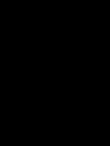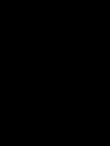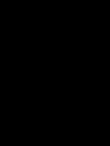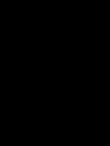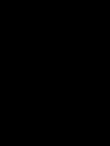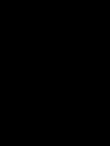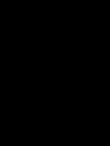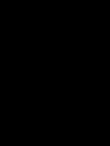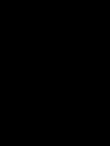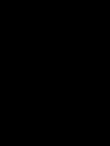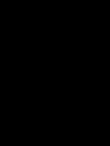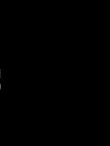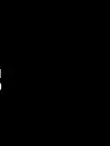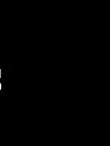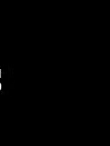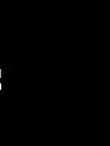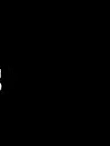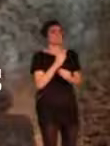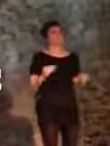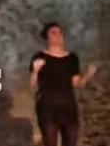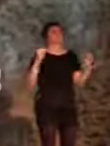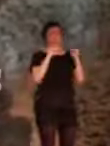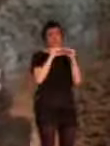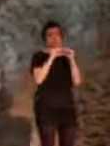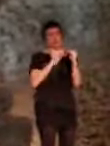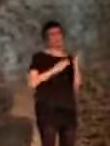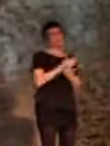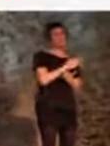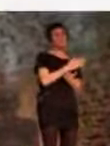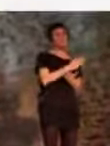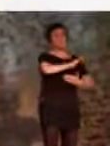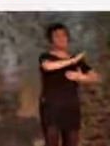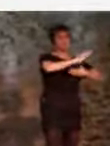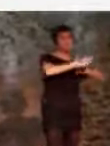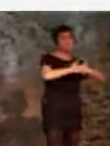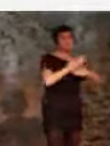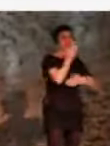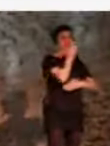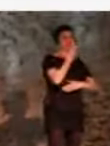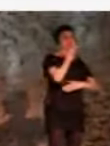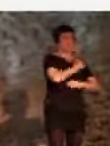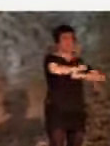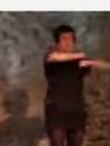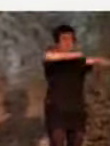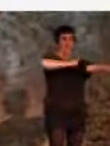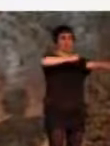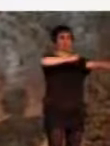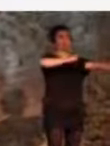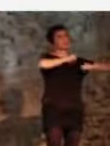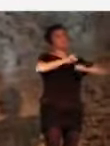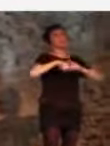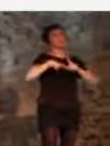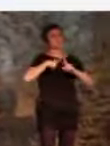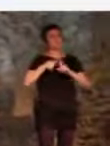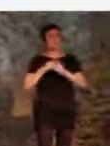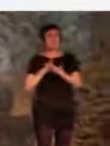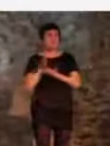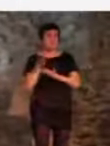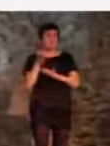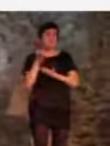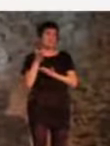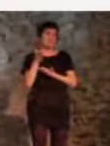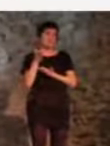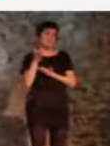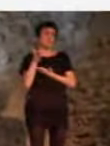Coincidir dos cuestiones. Por una parte, la clausura de la Escuela de Empoderamiento, pero también